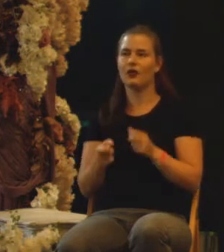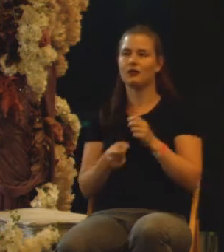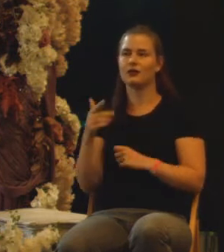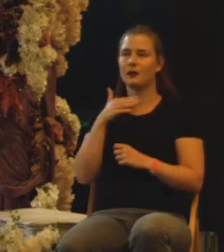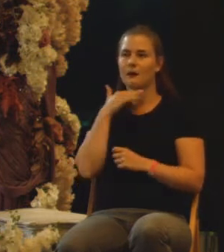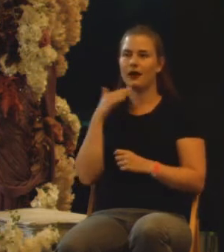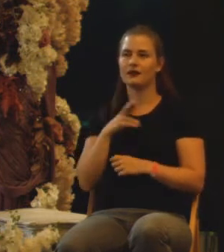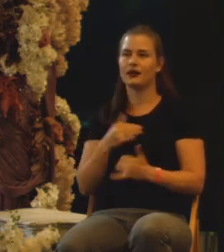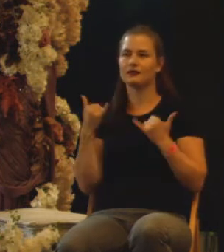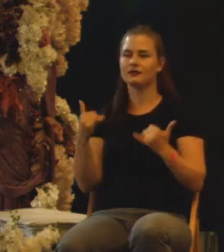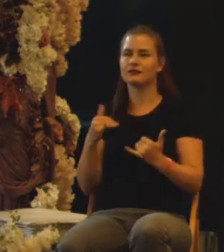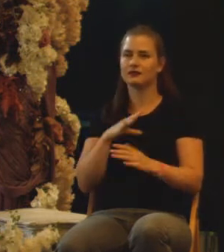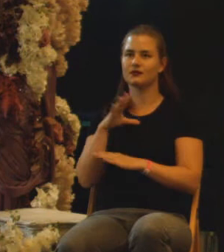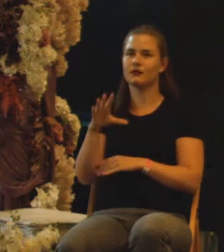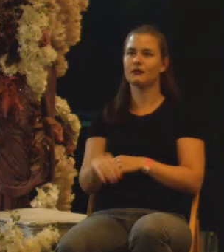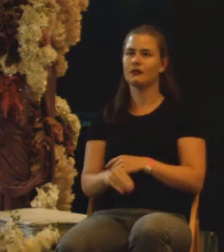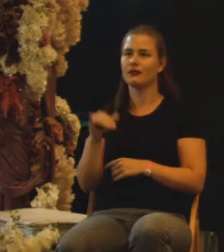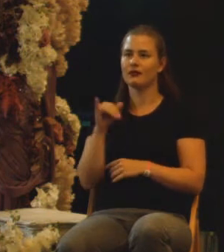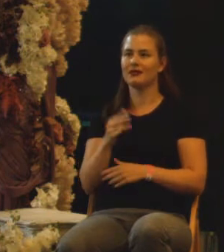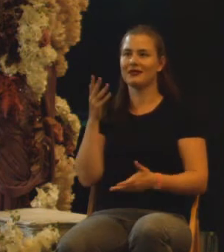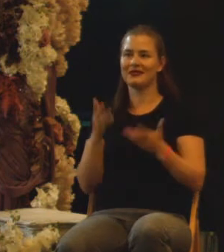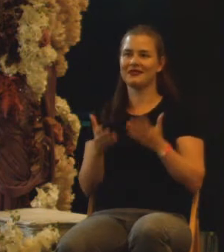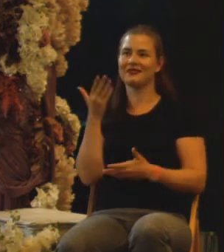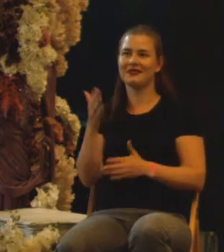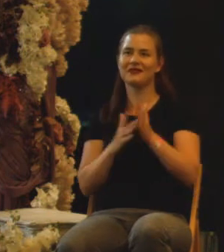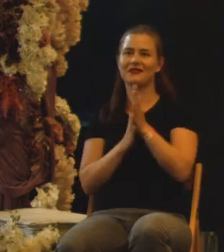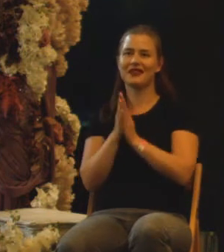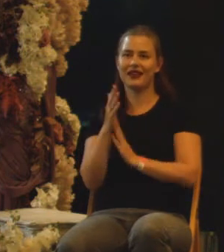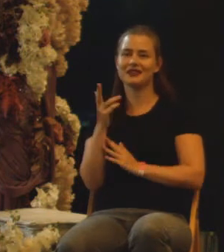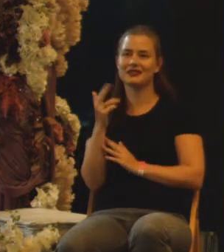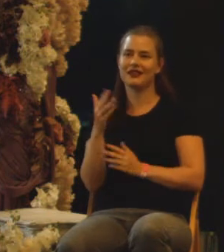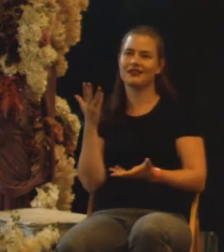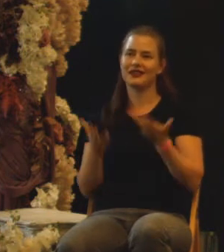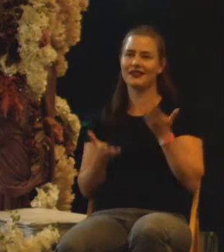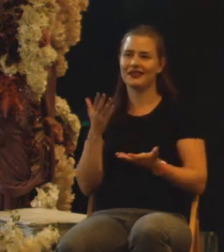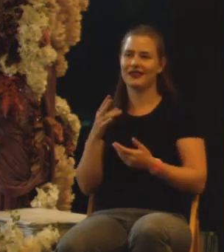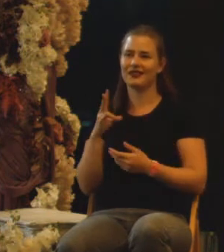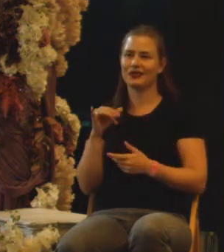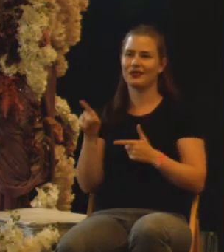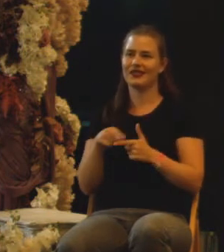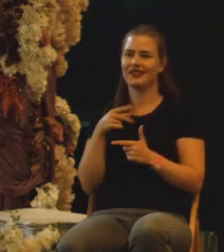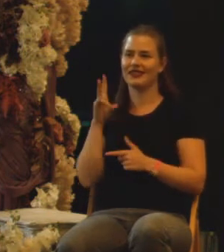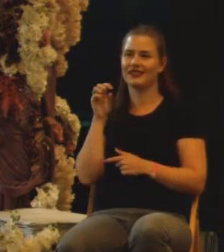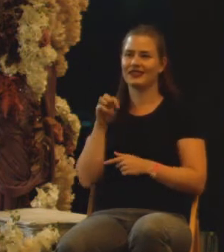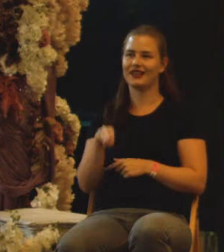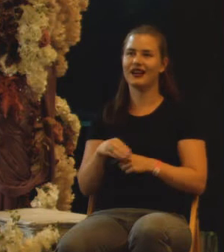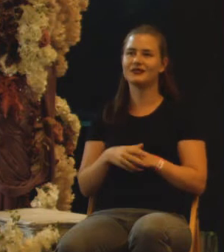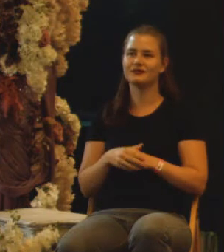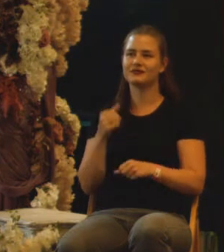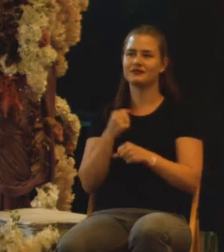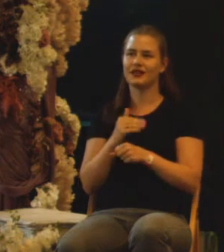Да, я типа знаю, откуда. Если вы выращиваете, да, наверное, да. Но иначе нет. Сделали